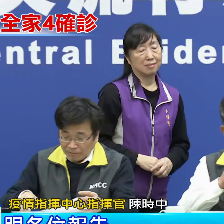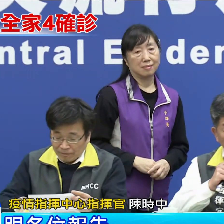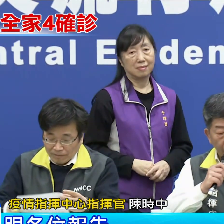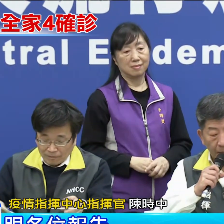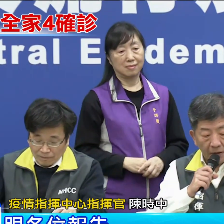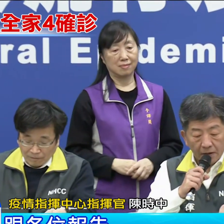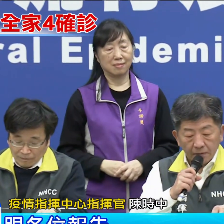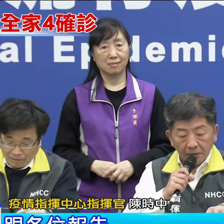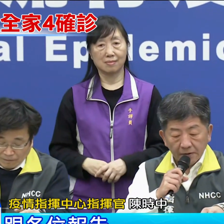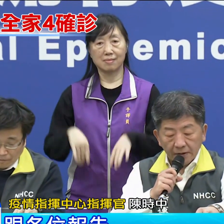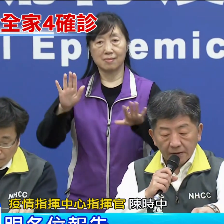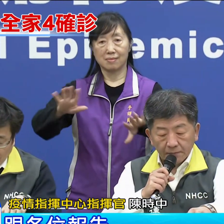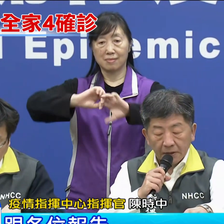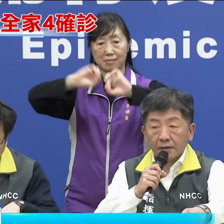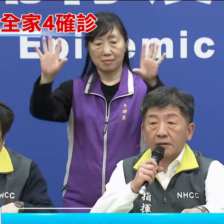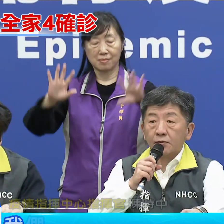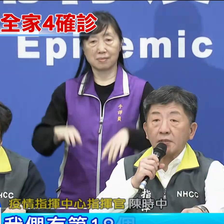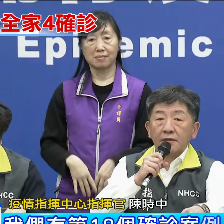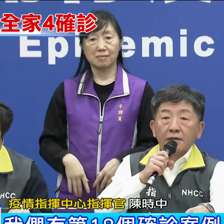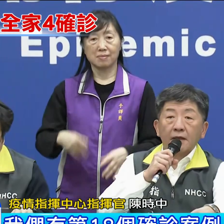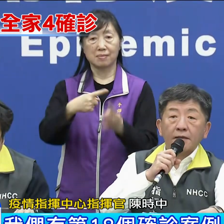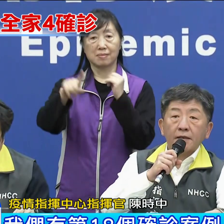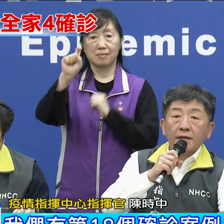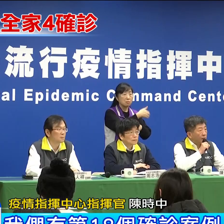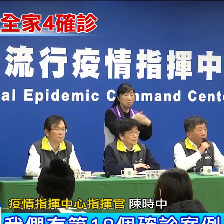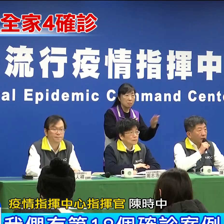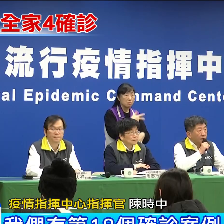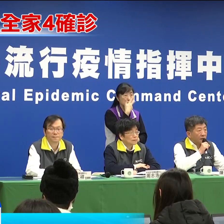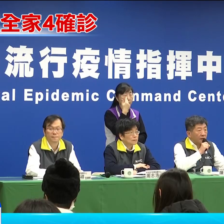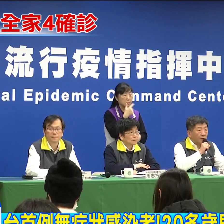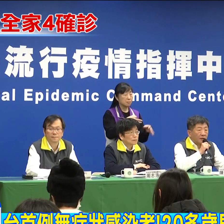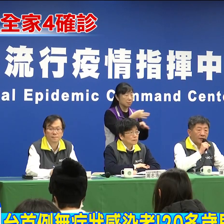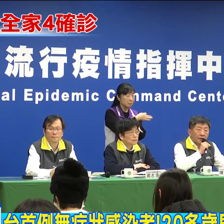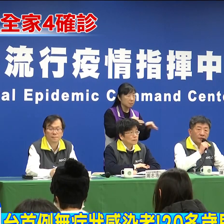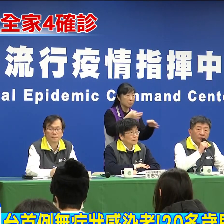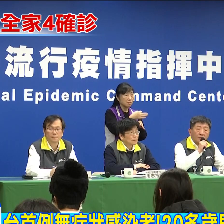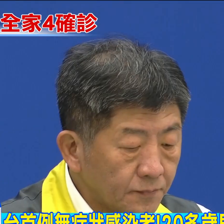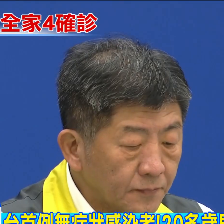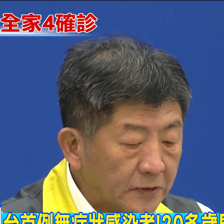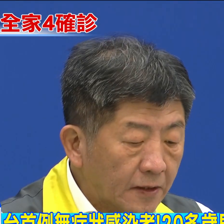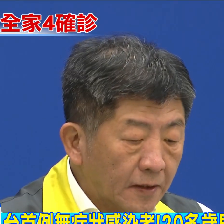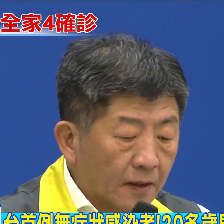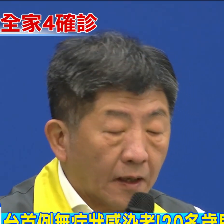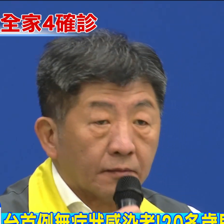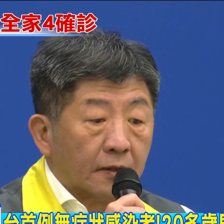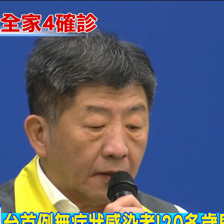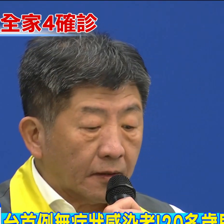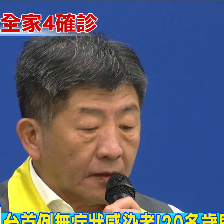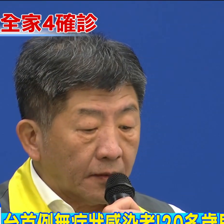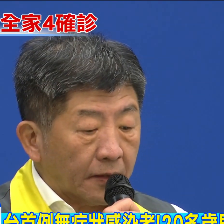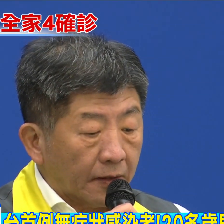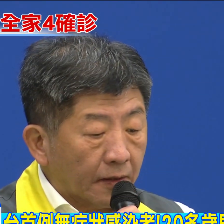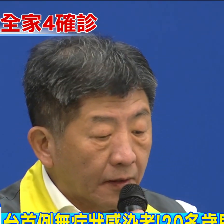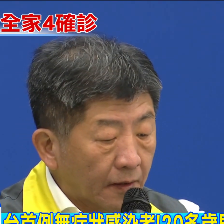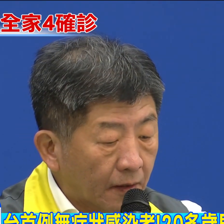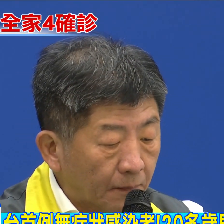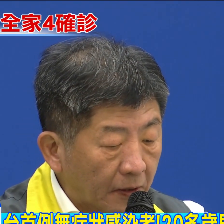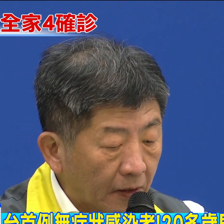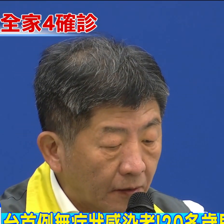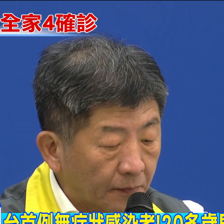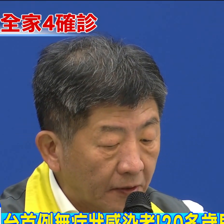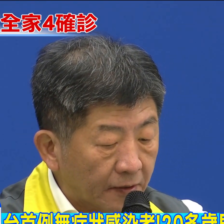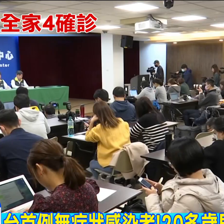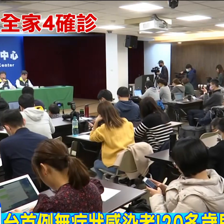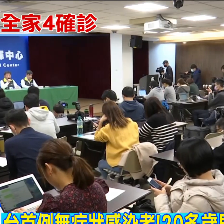跟各位好报告，我们有第十八个确诊的案例。 九号下午召开记者会，陈时中表情严肃，宣布国内再增